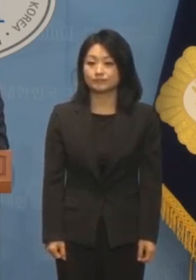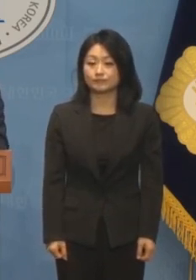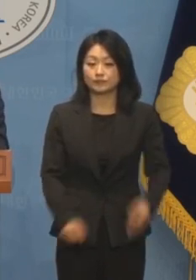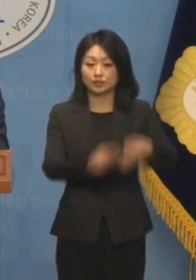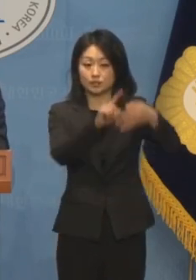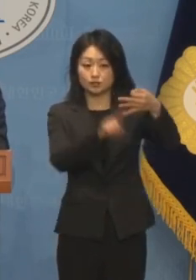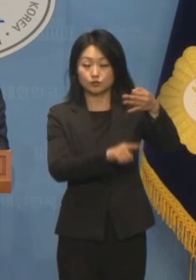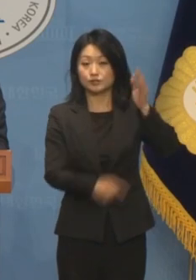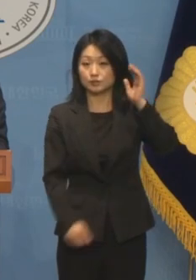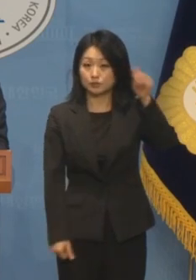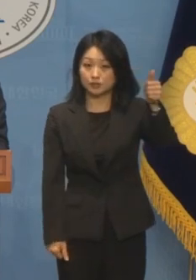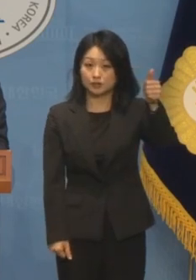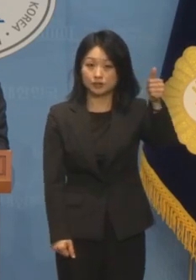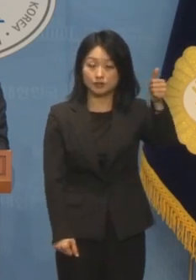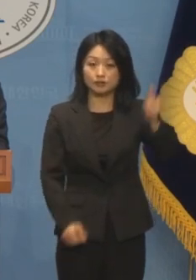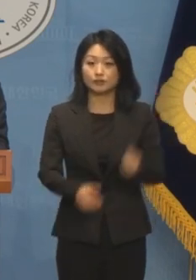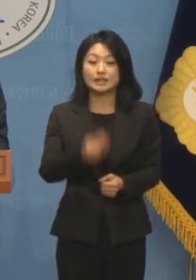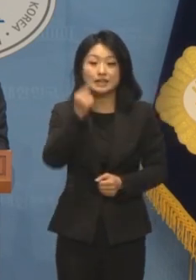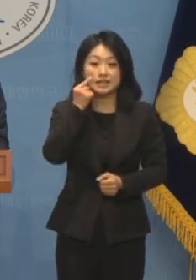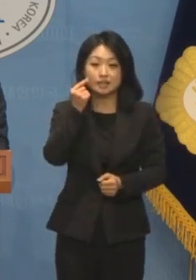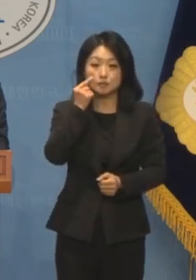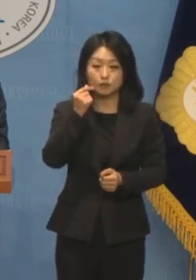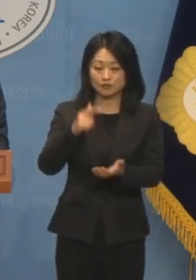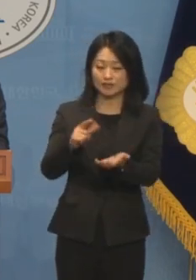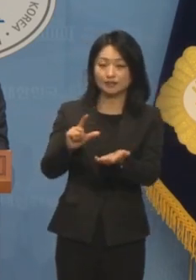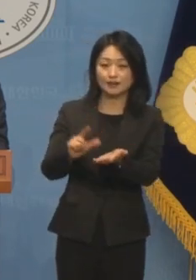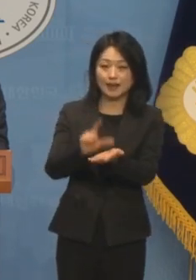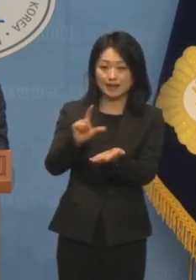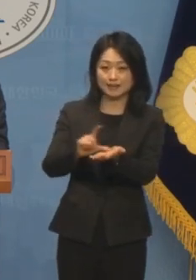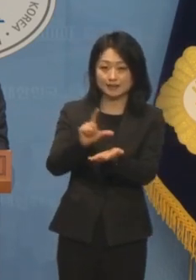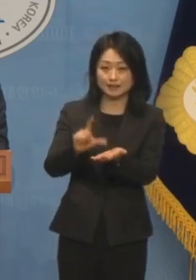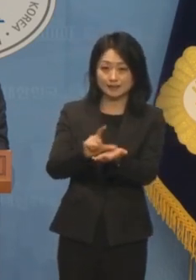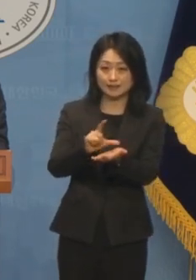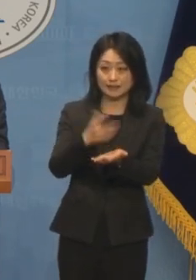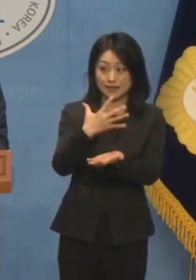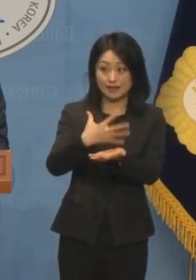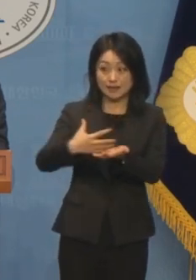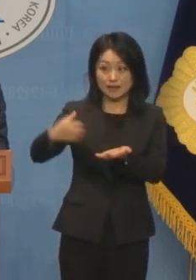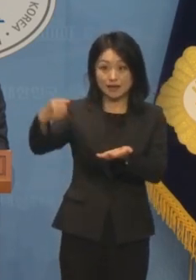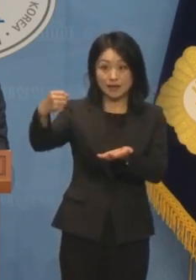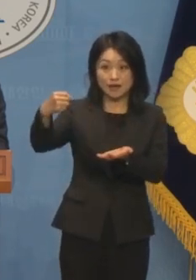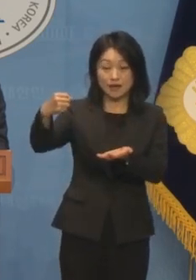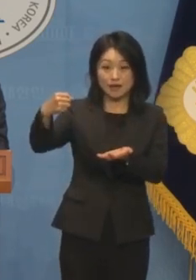윤석열 대통령은 라인을 강탈당할 처지에도 반일 감정부터 걱정합니까?